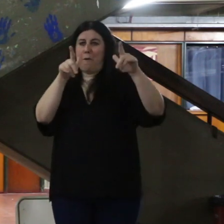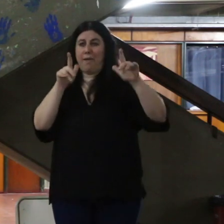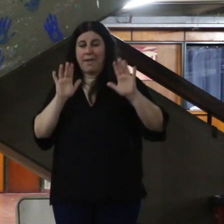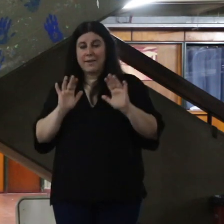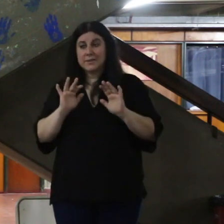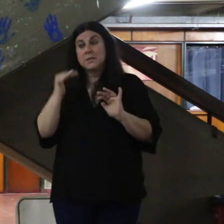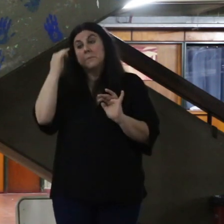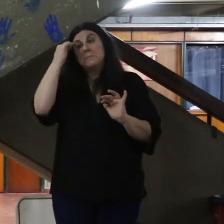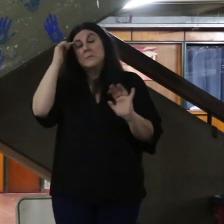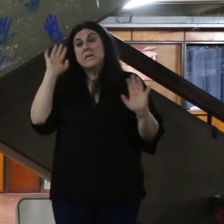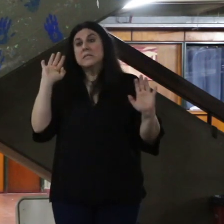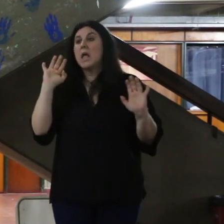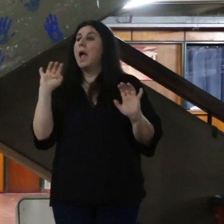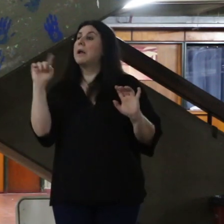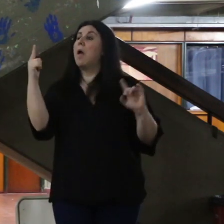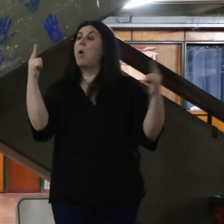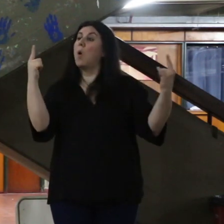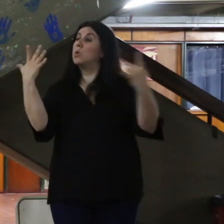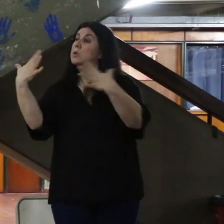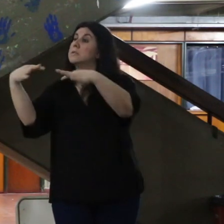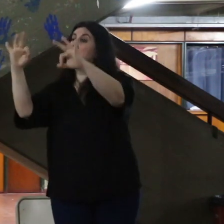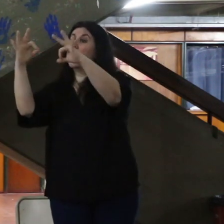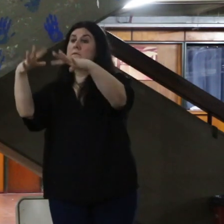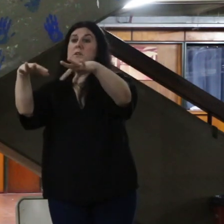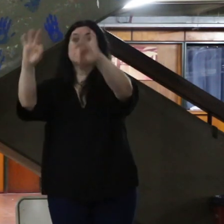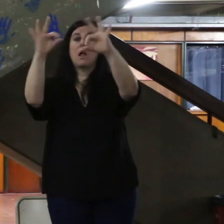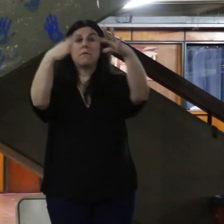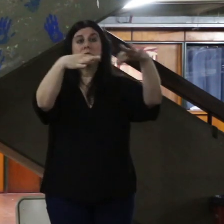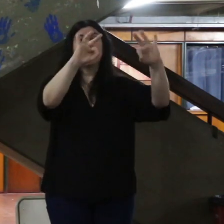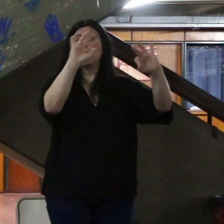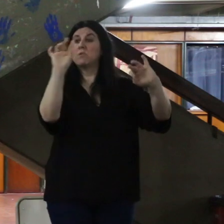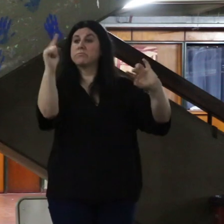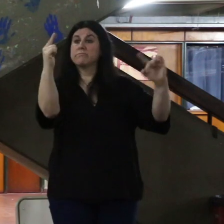que cada uno se salva solo.